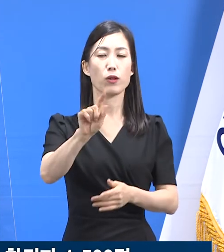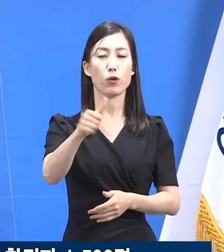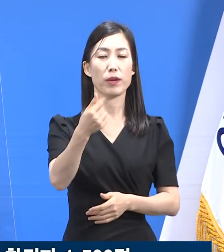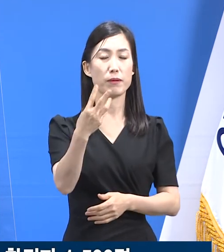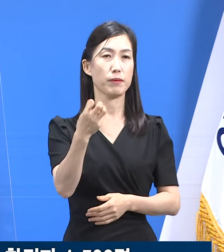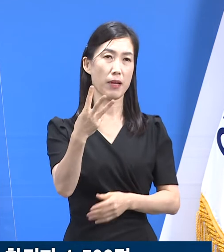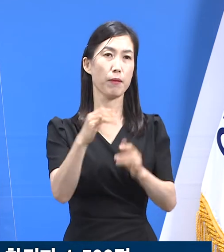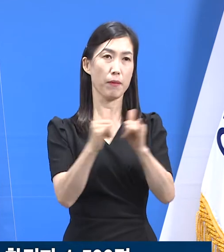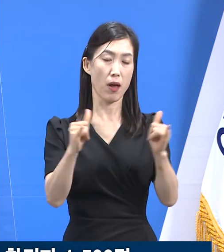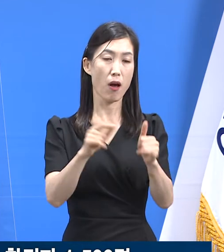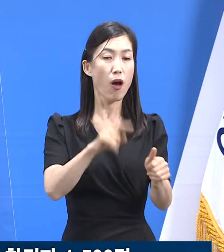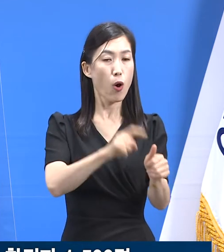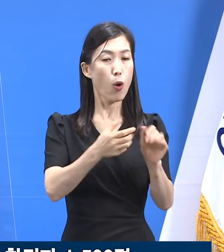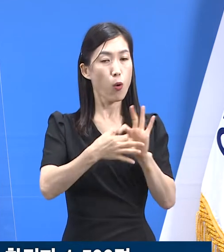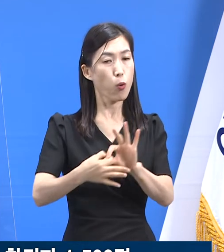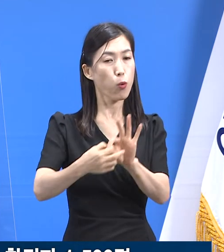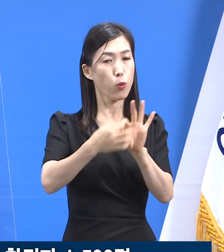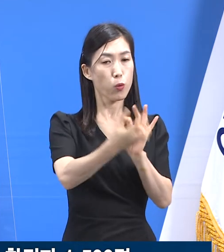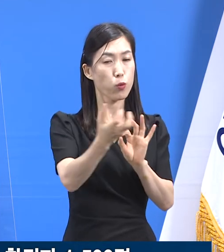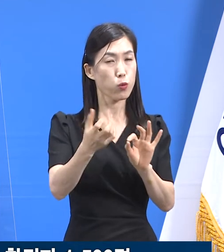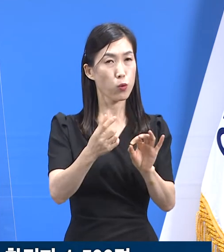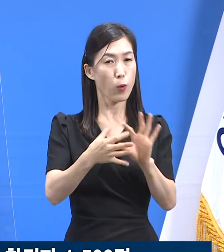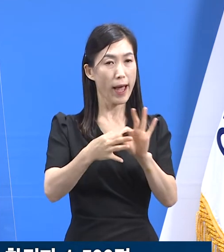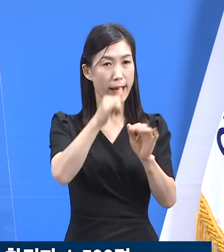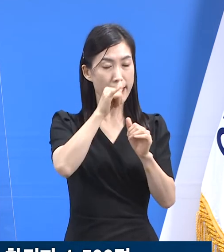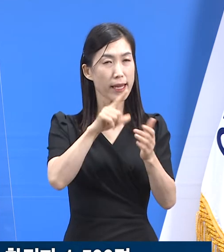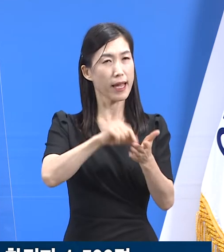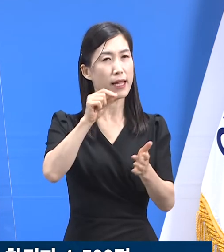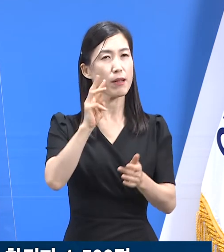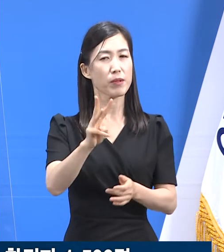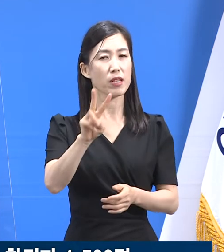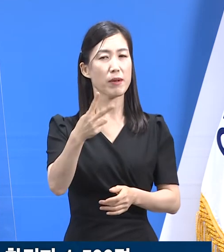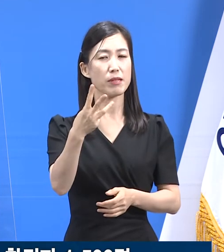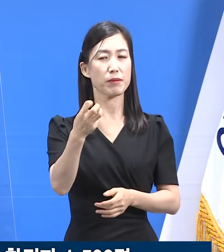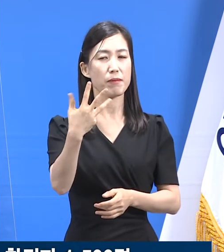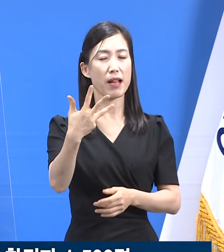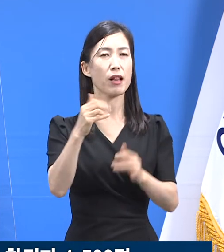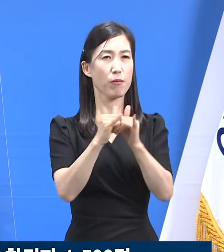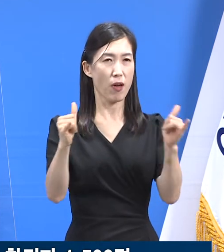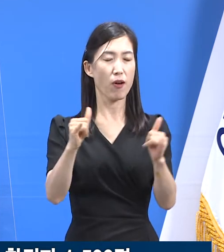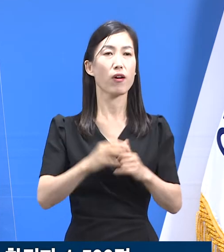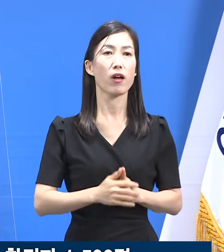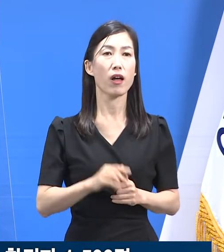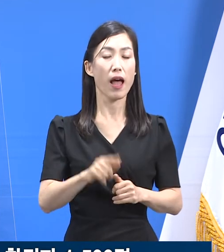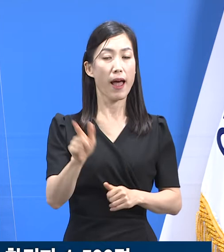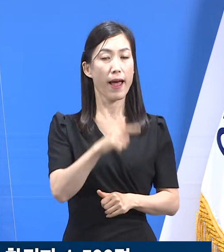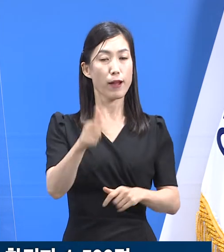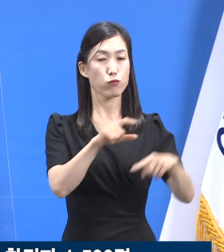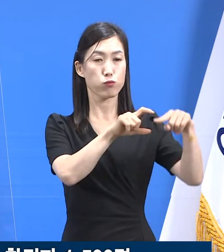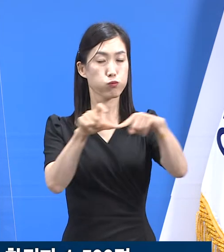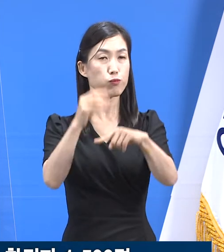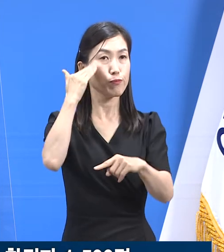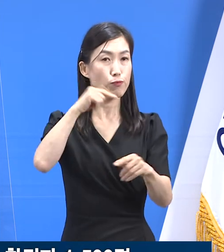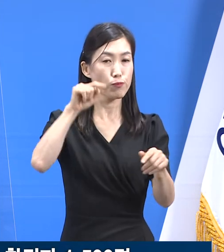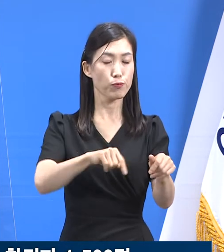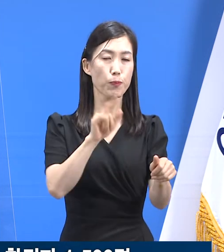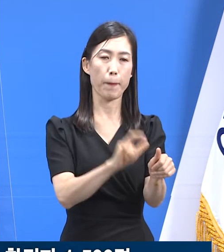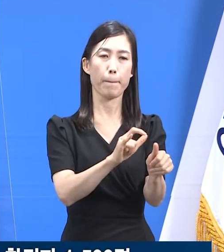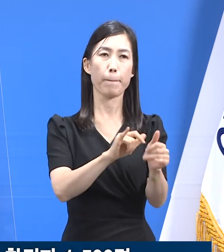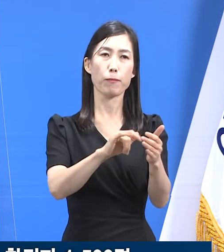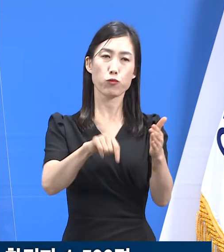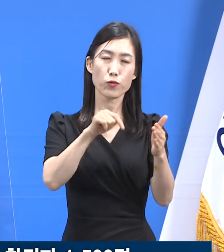1,533명이며, 역학적 연관성을 포함하면 총 3,248명입니다. 8월 1주차 전국 국내 감염 사례